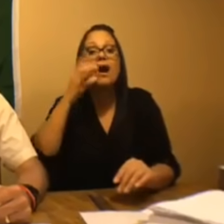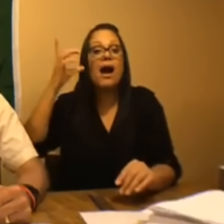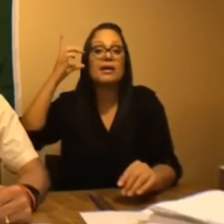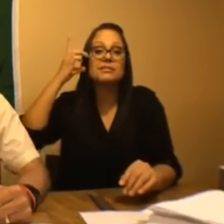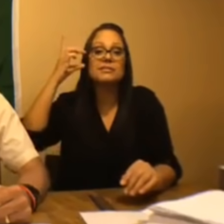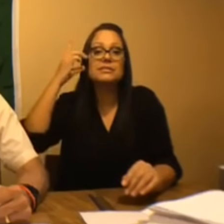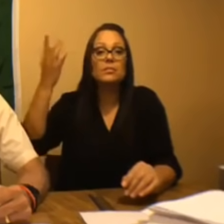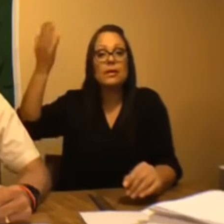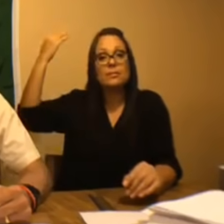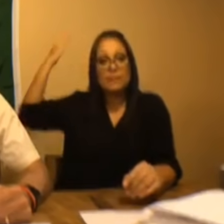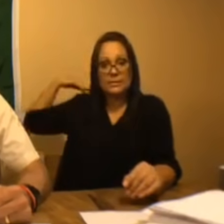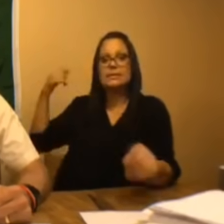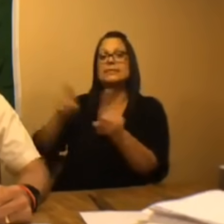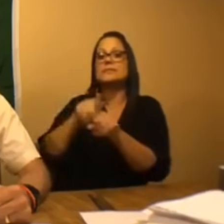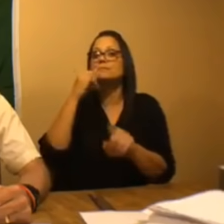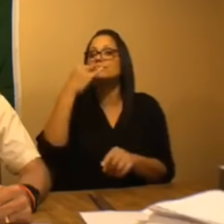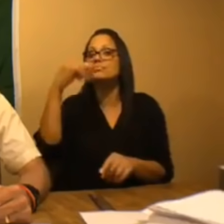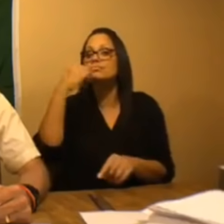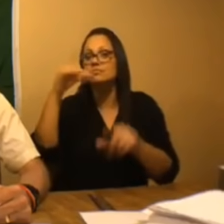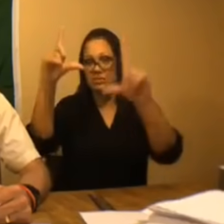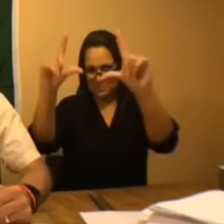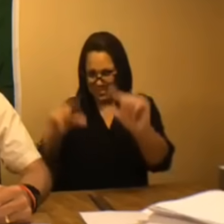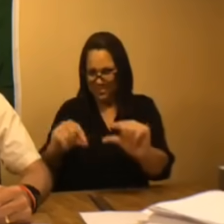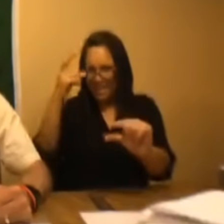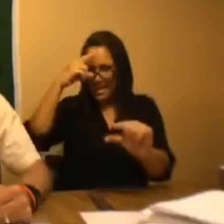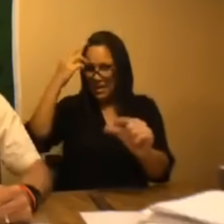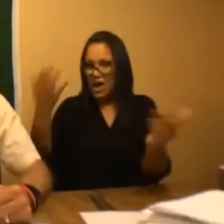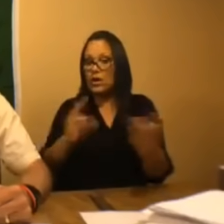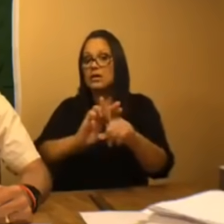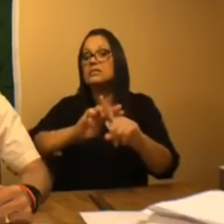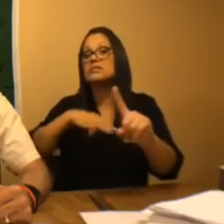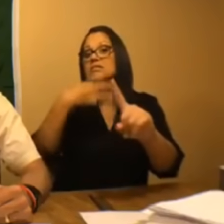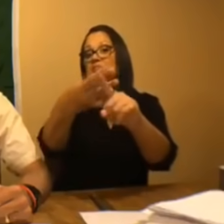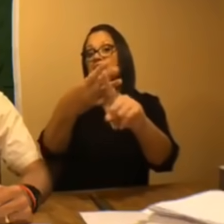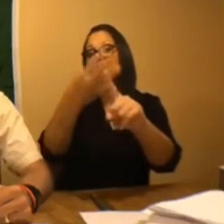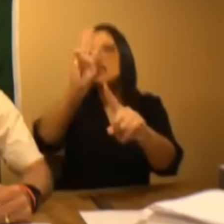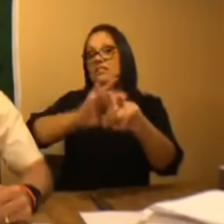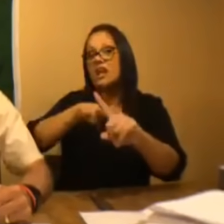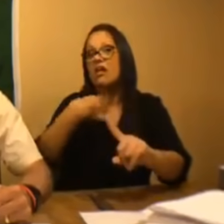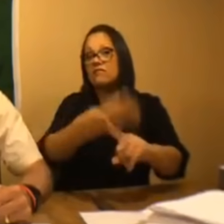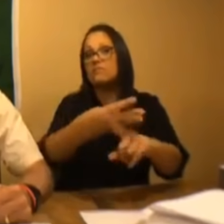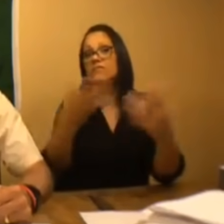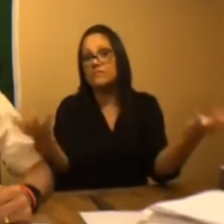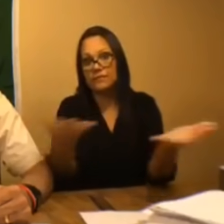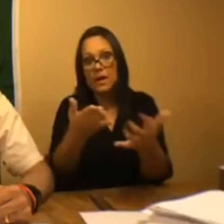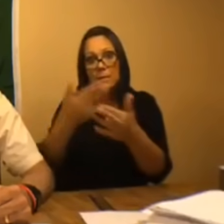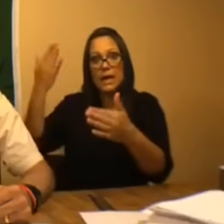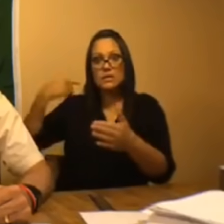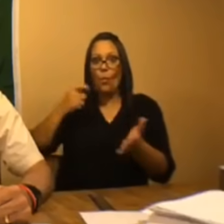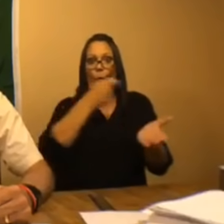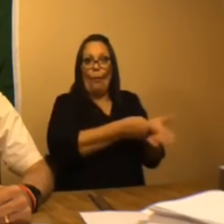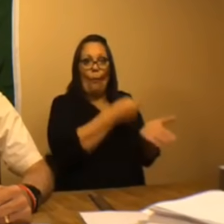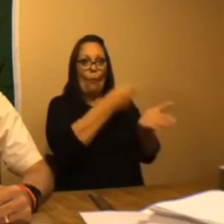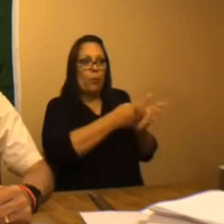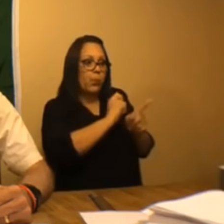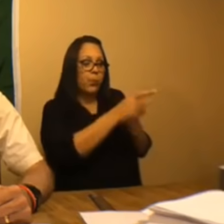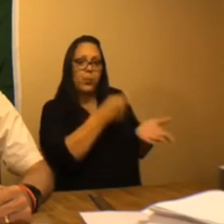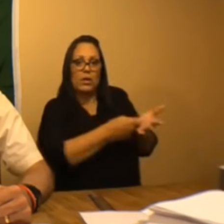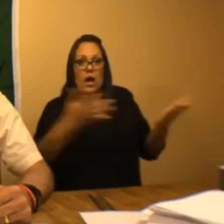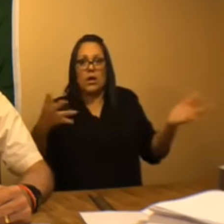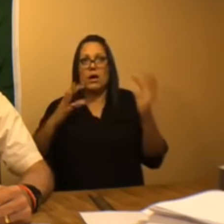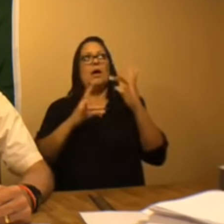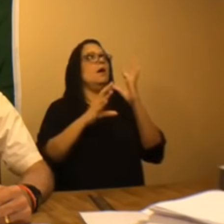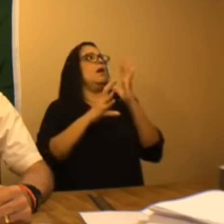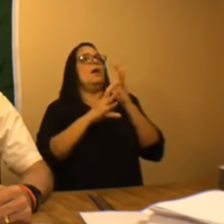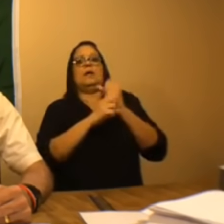onde lá na frente você, consumidor, tem que pagar 3 vezes mais por aquilo que deixou de pagar lá atrás, nós queremos